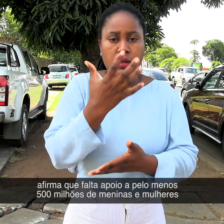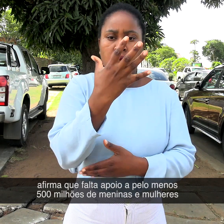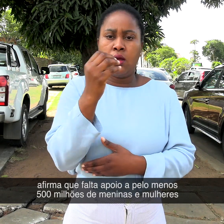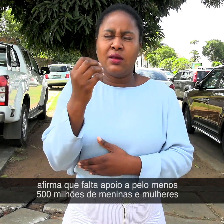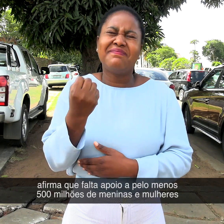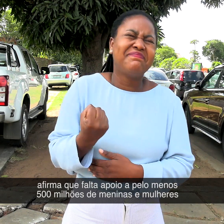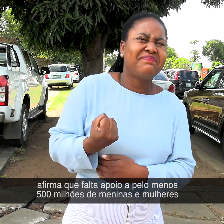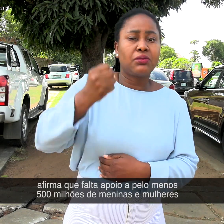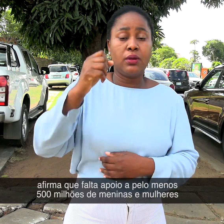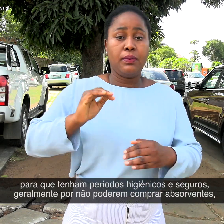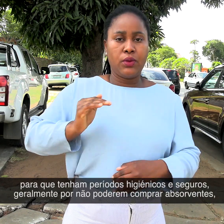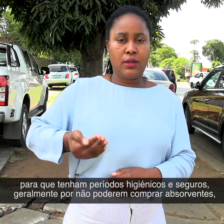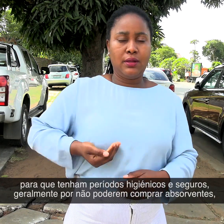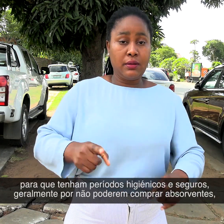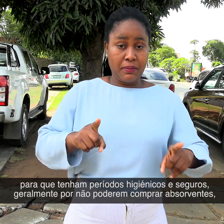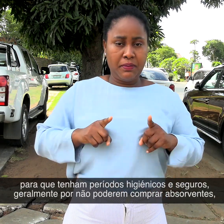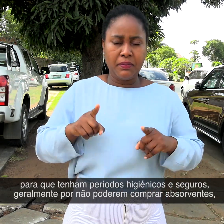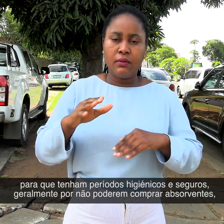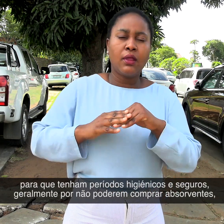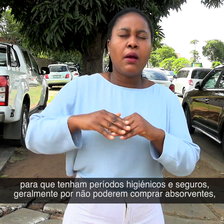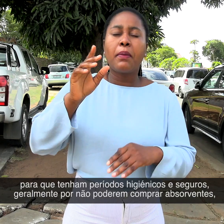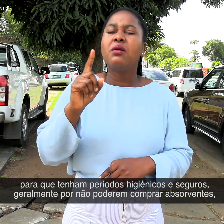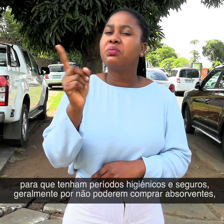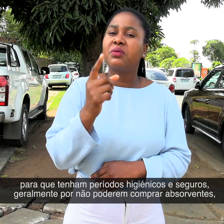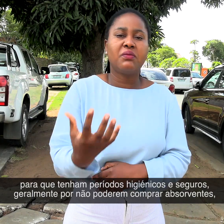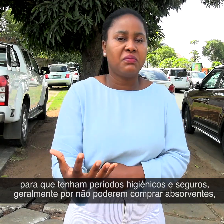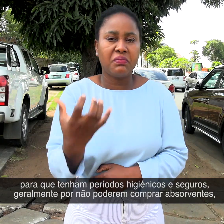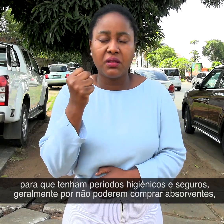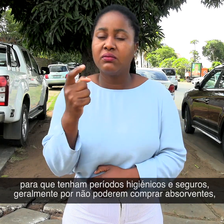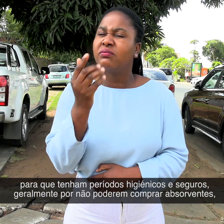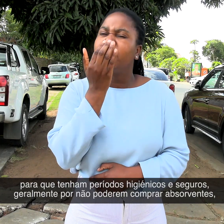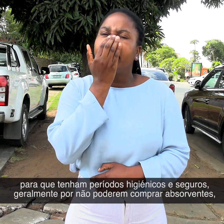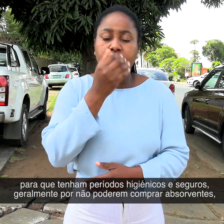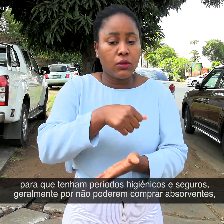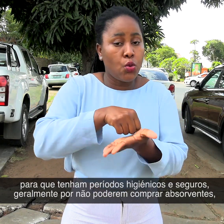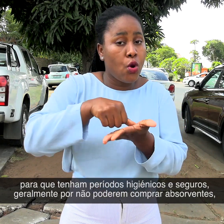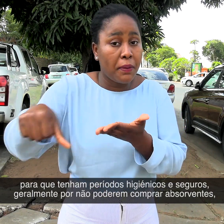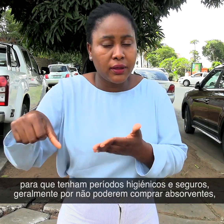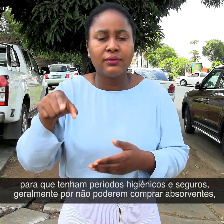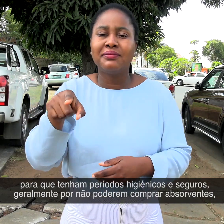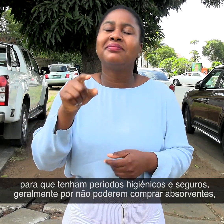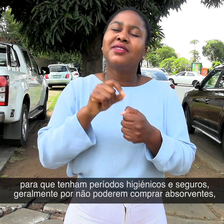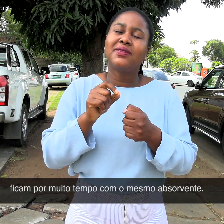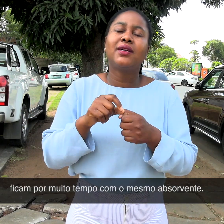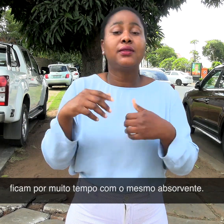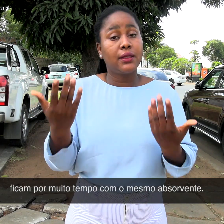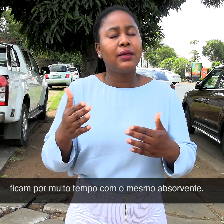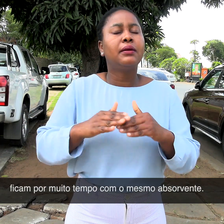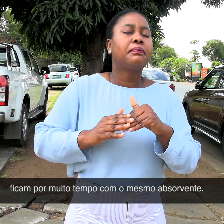meninas e mulheres para que tenham períodos ingênicos e seguros. Geralmente, por não poderem comprar absorventes, estas permanecem por